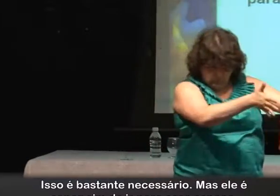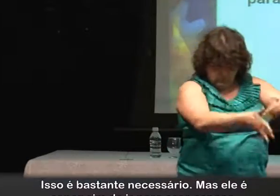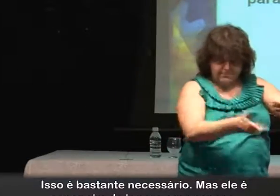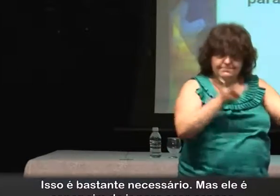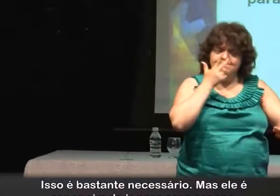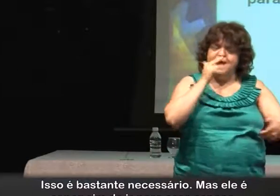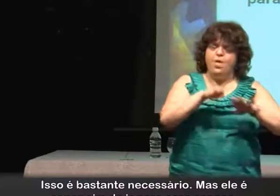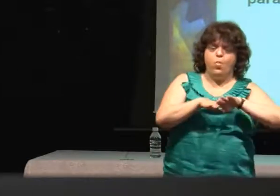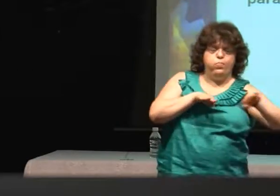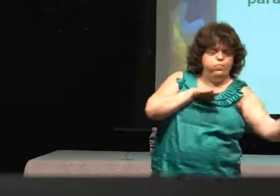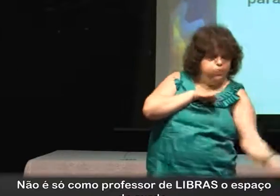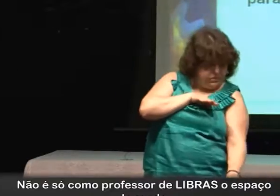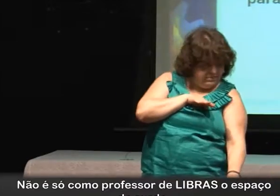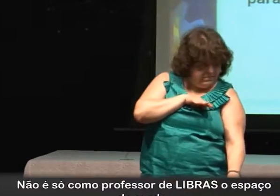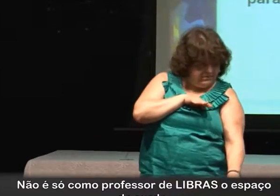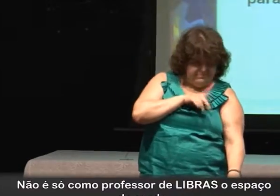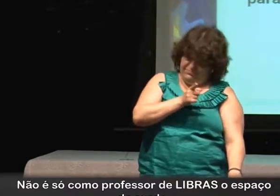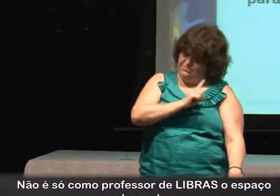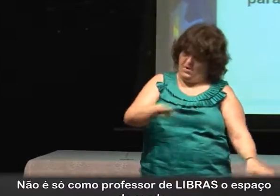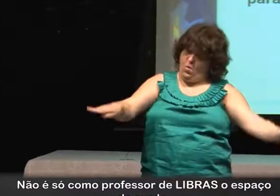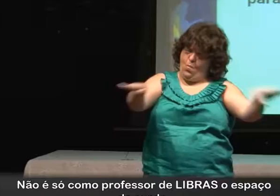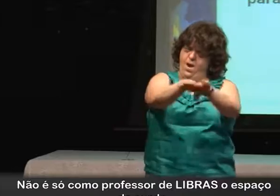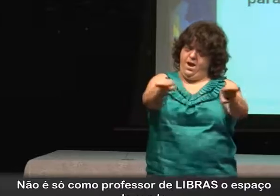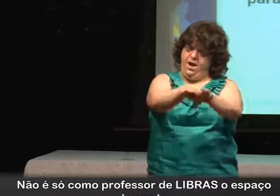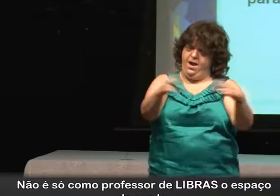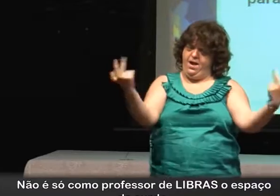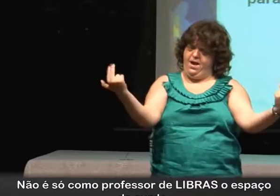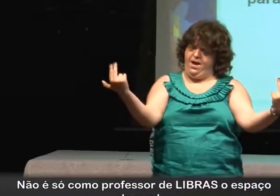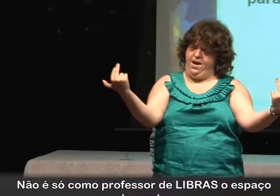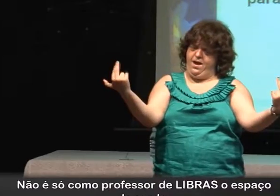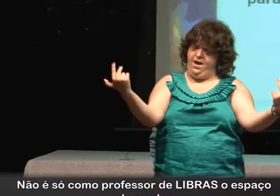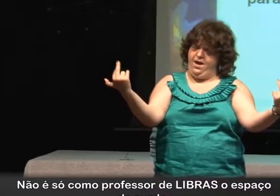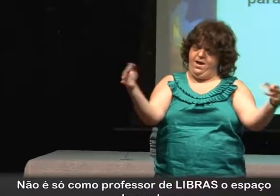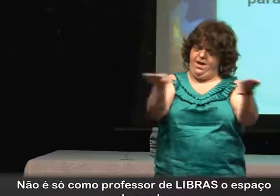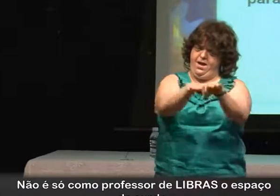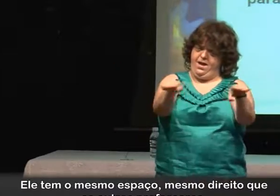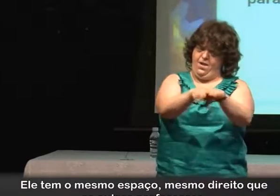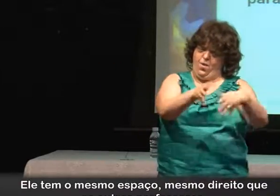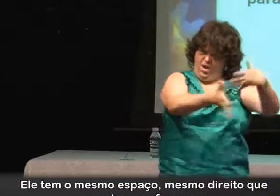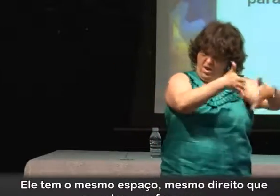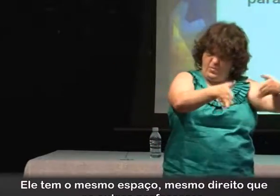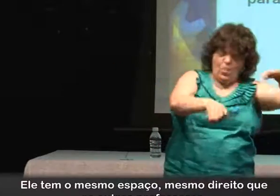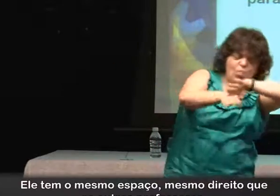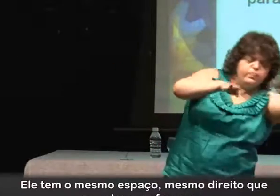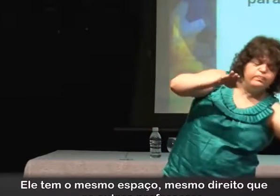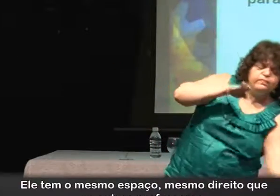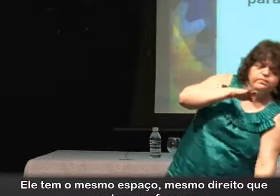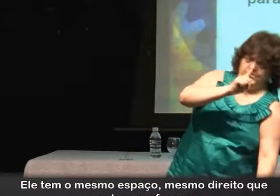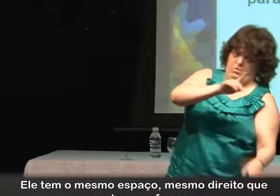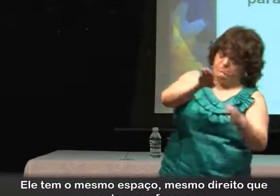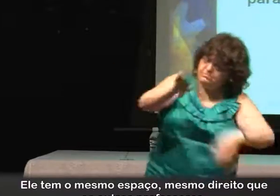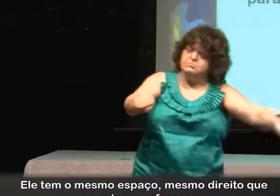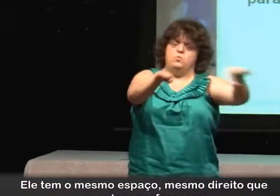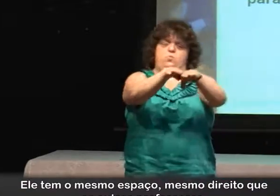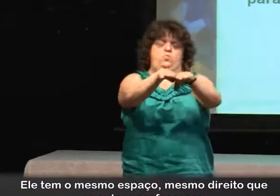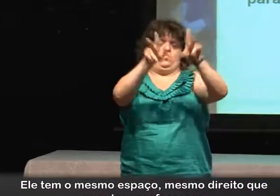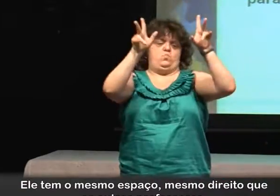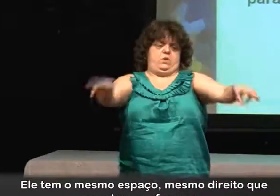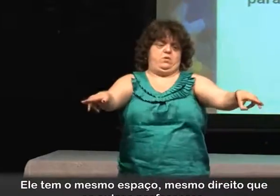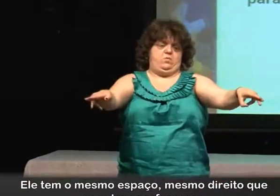esse espaço. Não é só como professor de Libras o espaço do surdo, né? Ele tem o mesmo espaço, o mesmo direito que os outros professores.